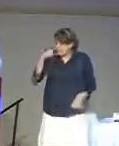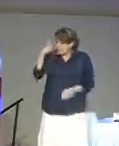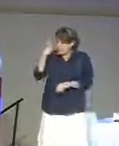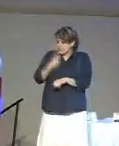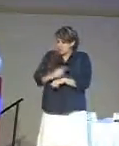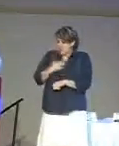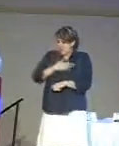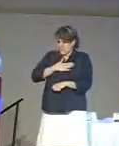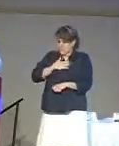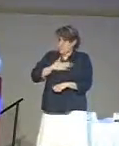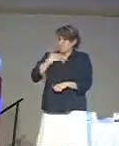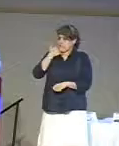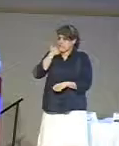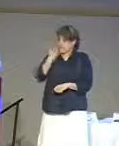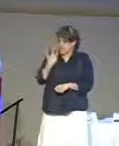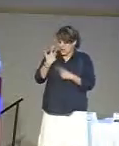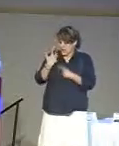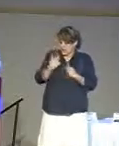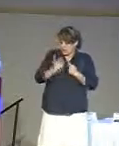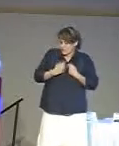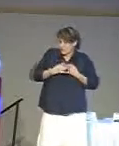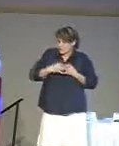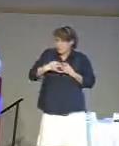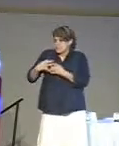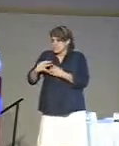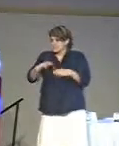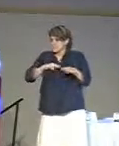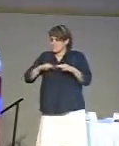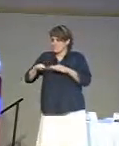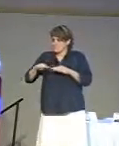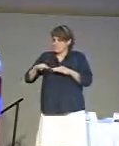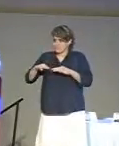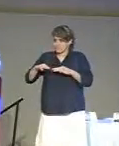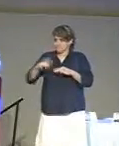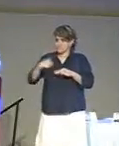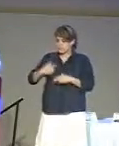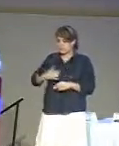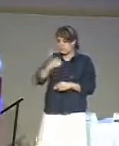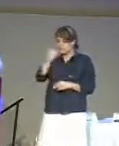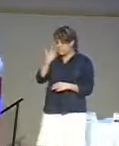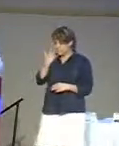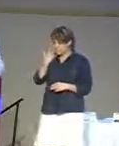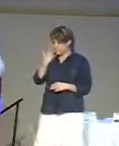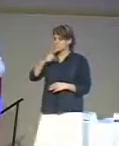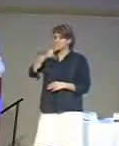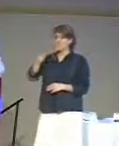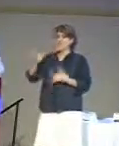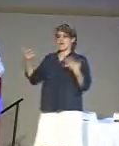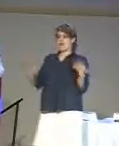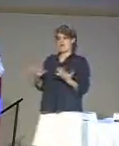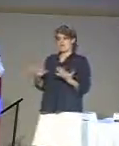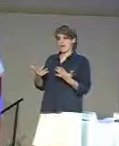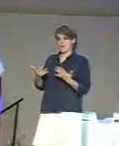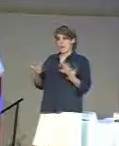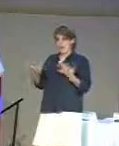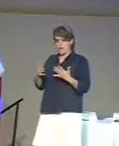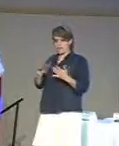nos mueve. Y entonces la convertimos en acciones. En acciones con